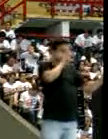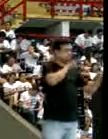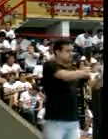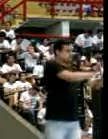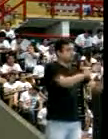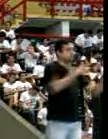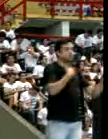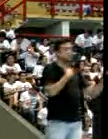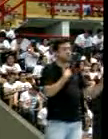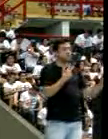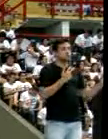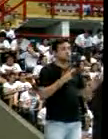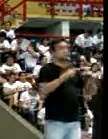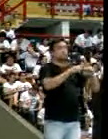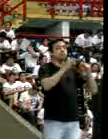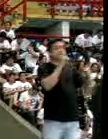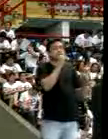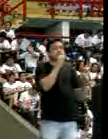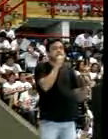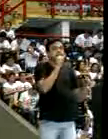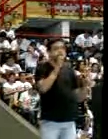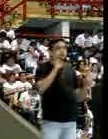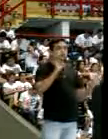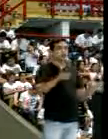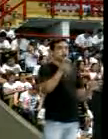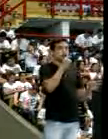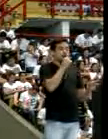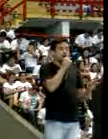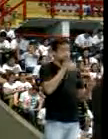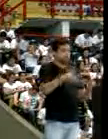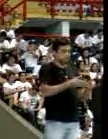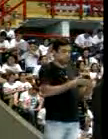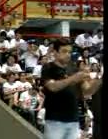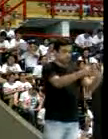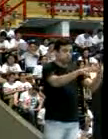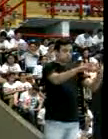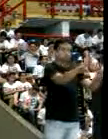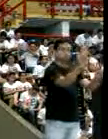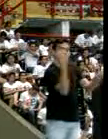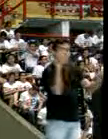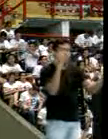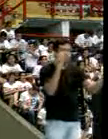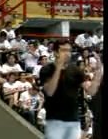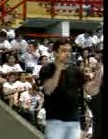utilizar. Por exemplo, margens dos rios,